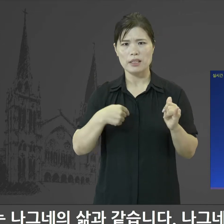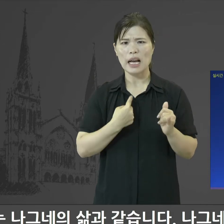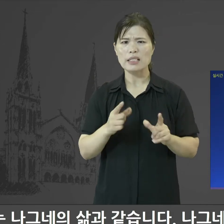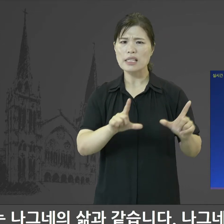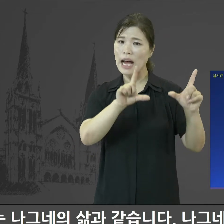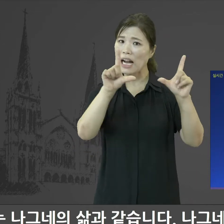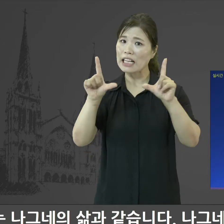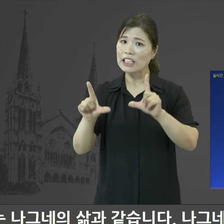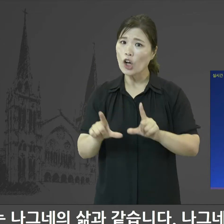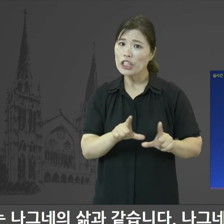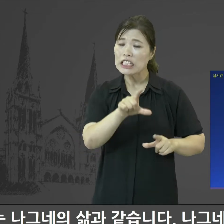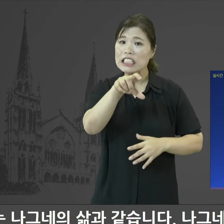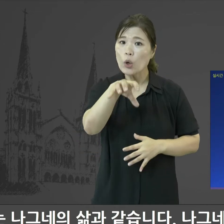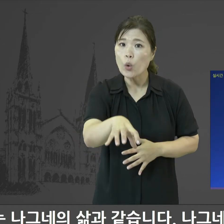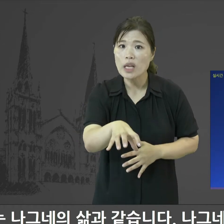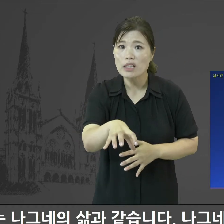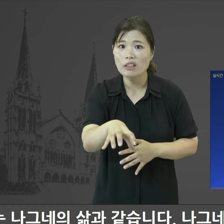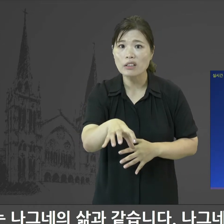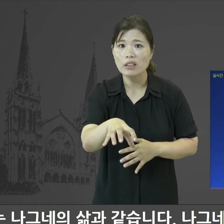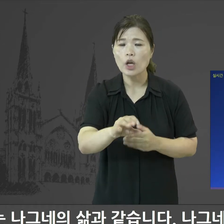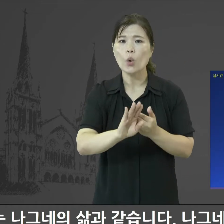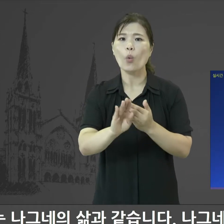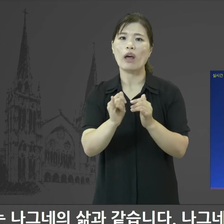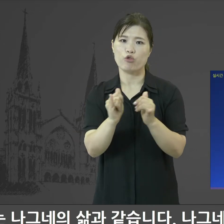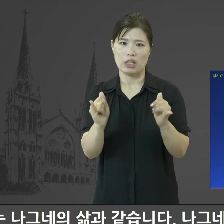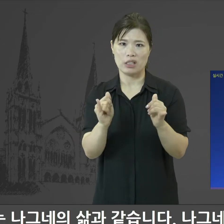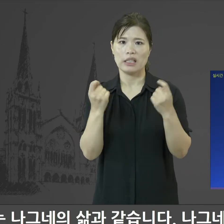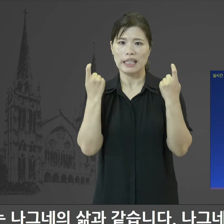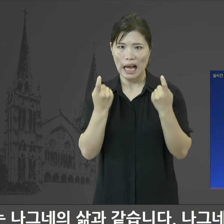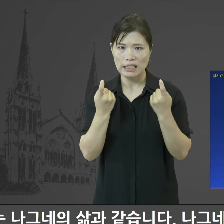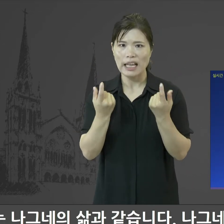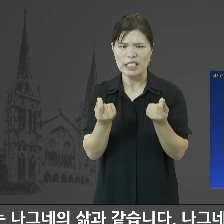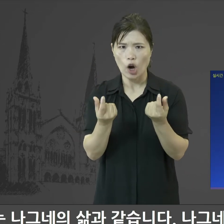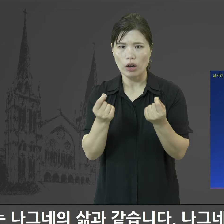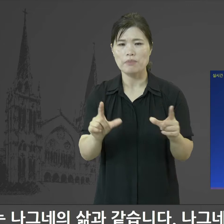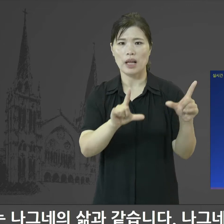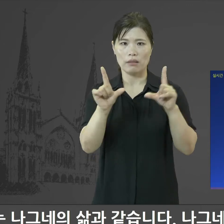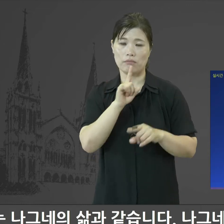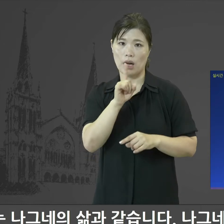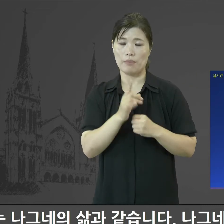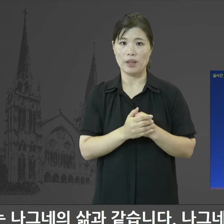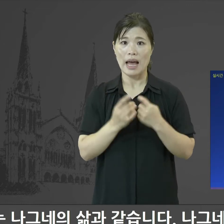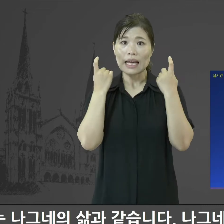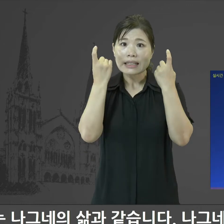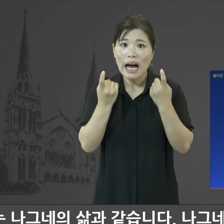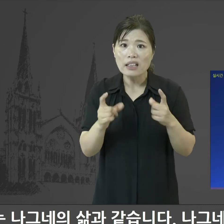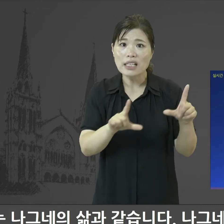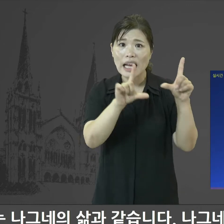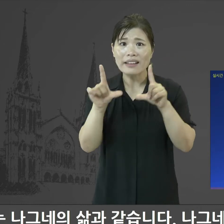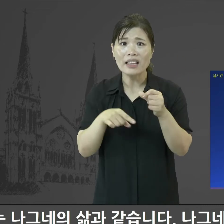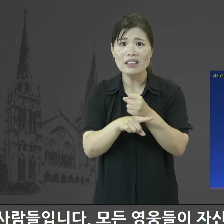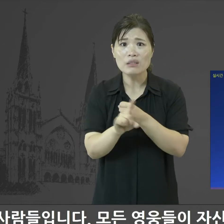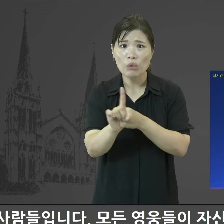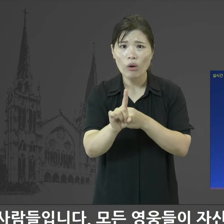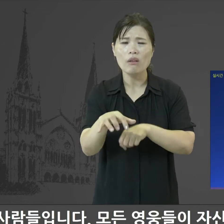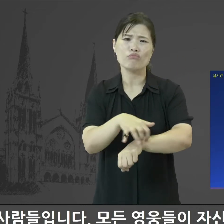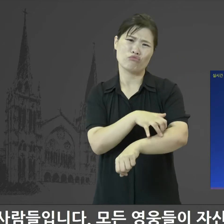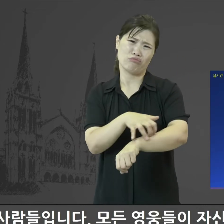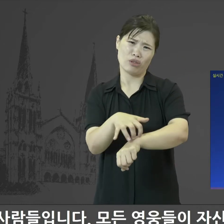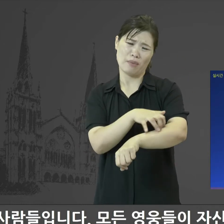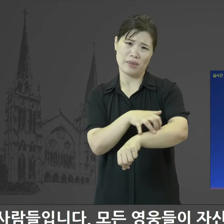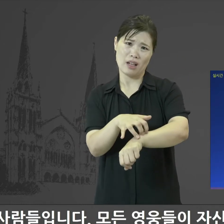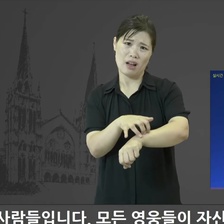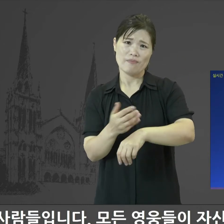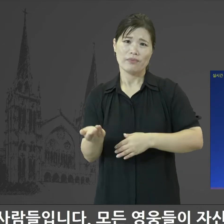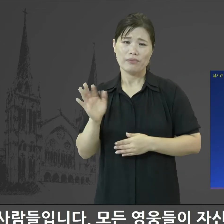땅에서는 외국인과 나그네로 살았다고 말씀합니다. 여러분, 나그네로 사는 것은 불편합니다.